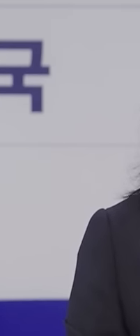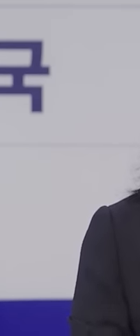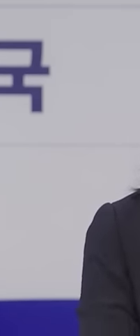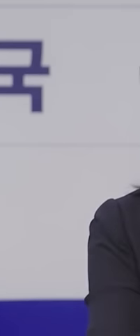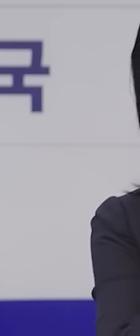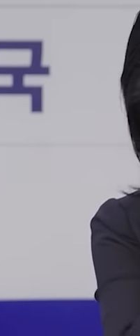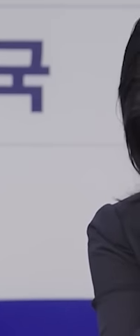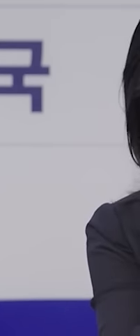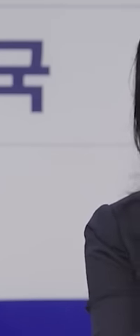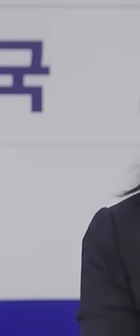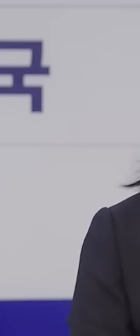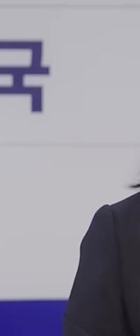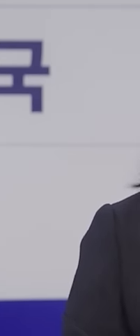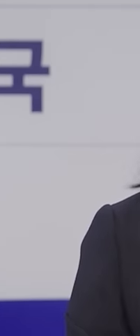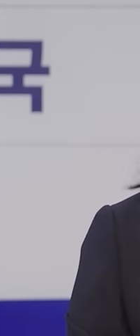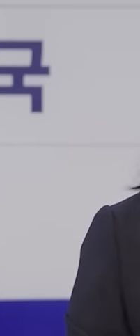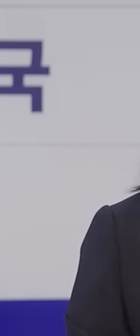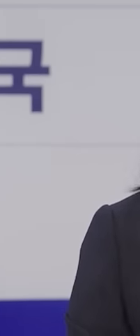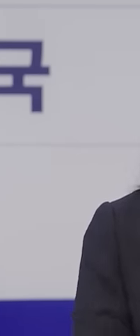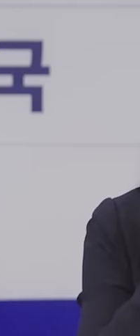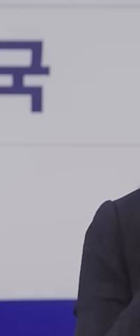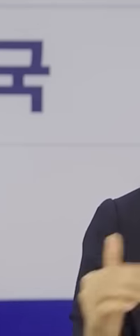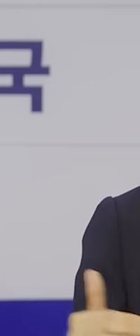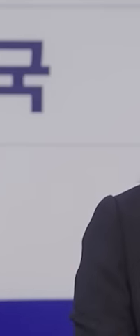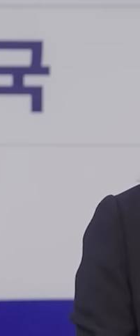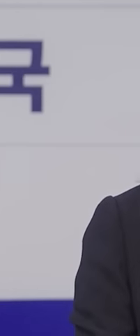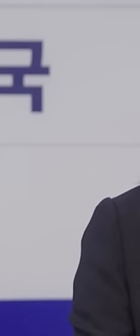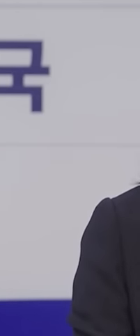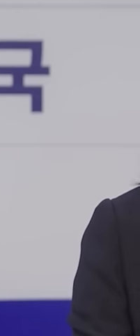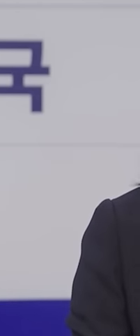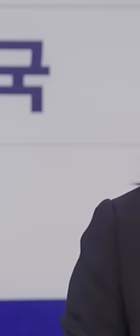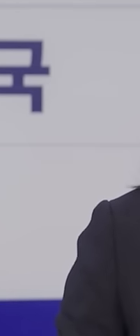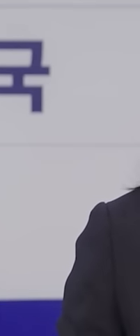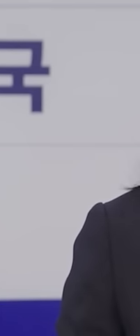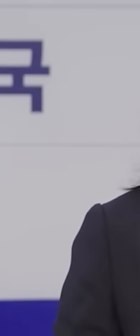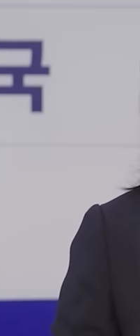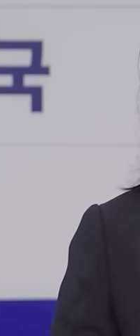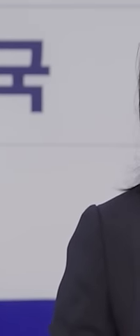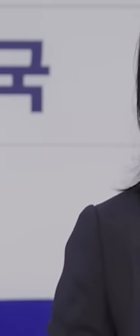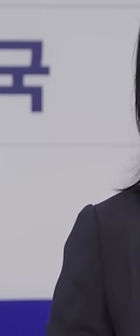그냥 민망스럽다 이 말씀으로 대신하겠습니다.